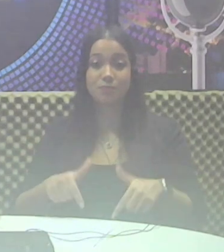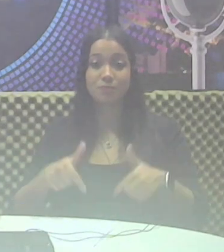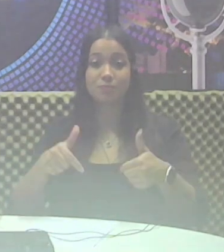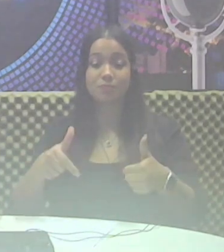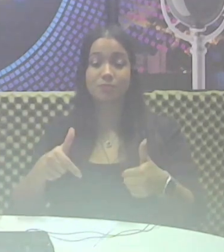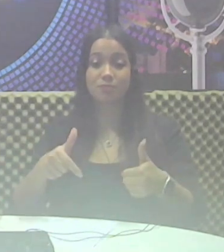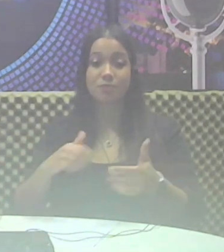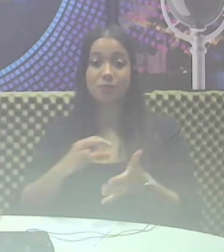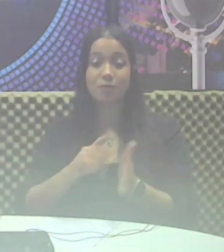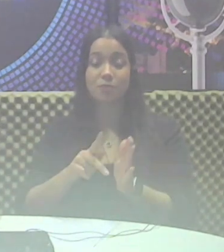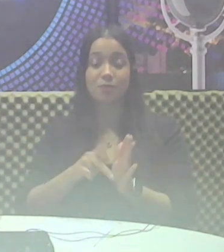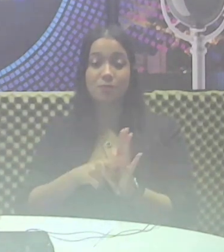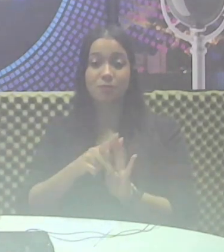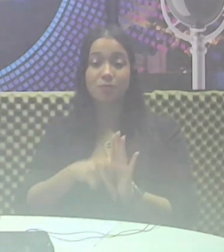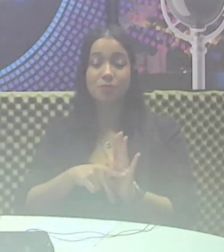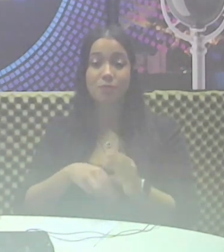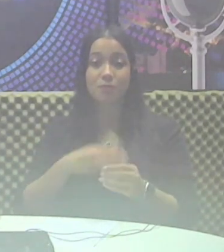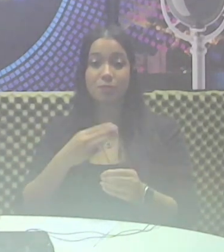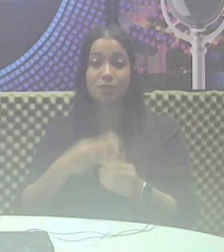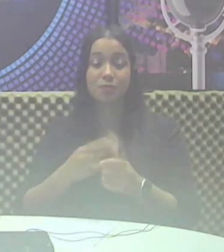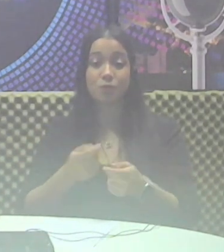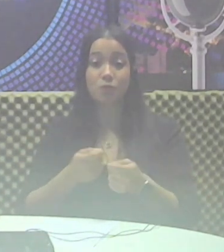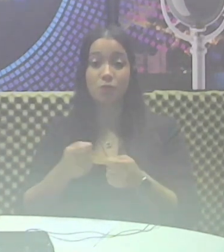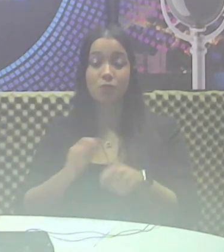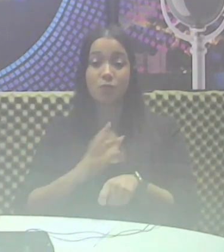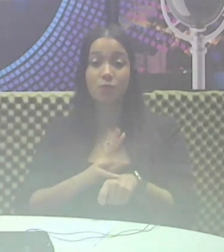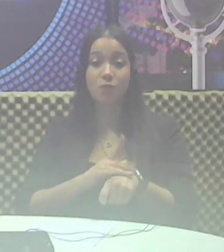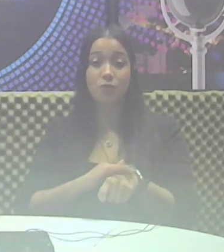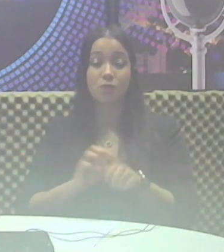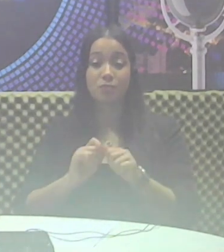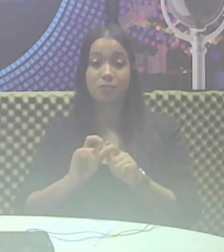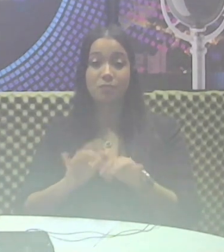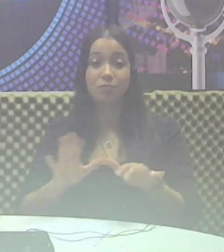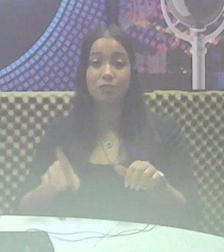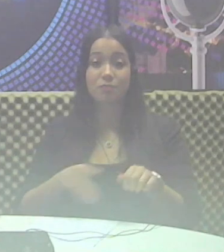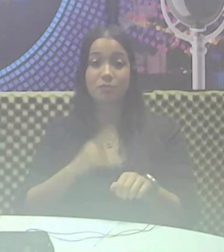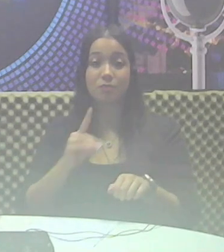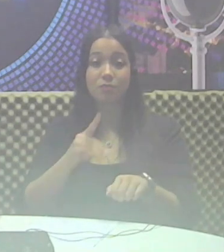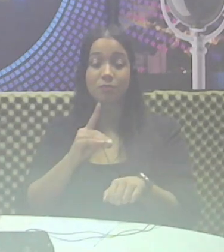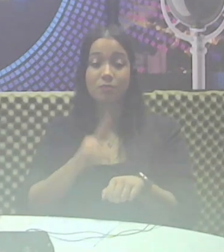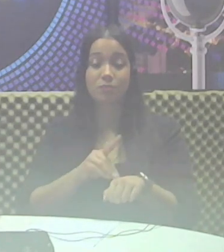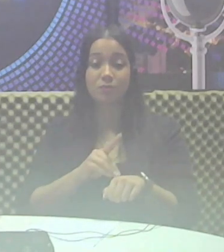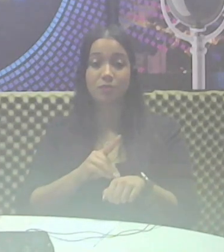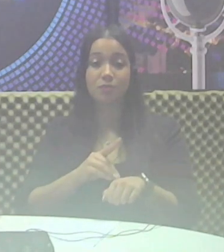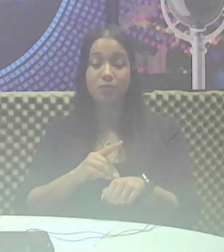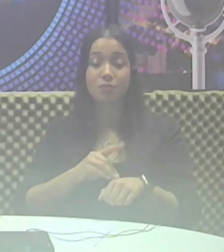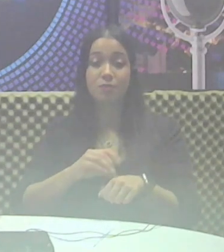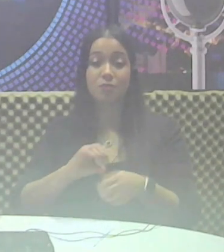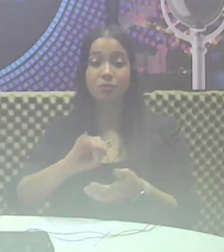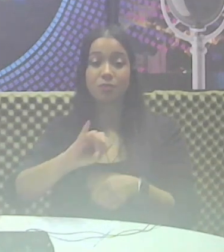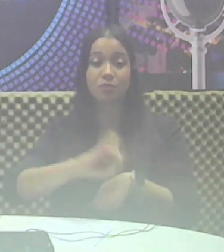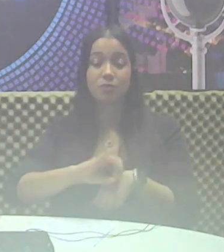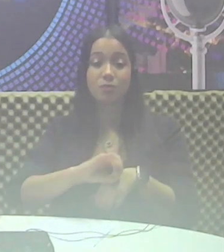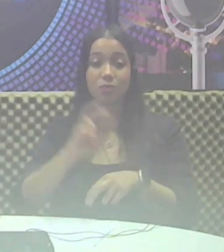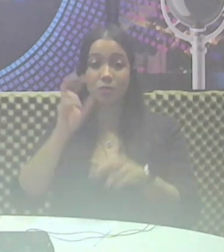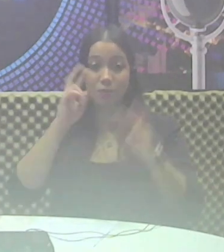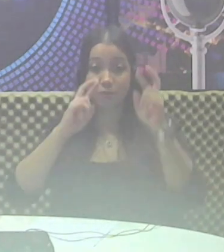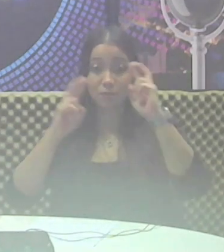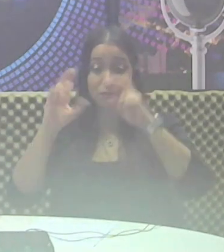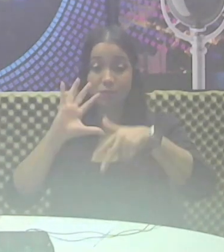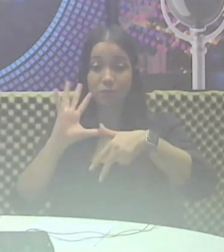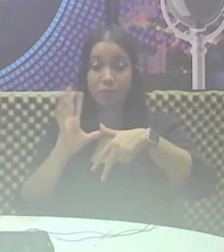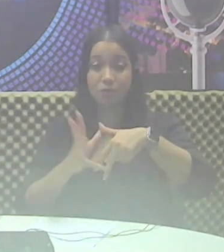meio do Programa Municipal de Controle de Doenças Transmitidas pelo Aedes, da Unidade de Vigilância de Zoonoses, a